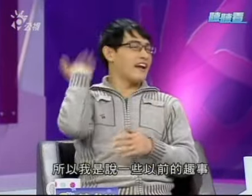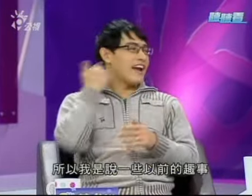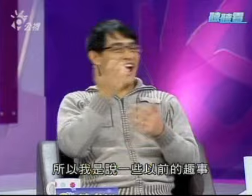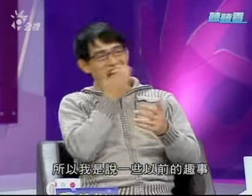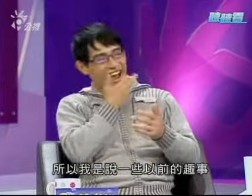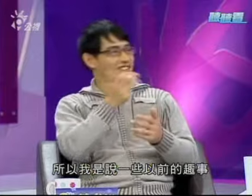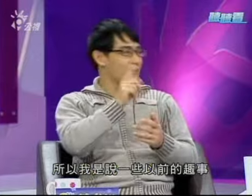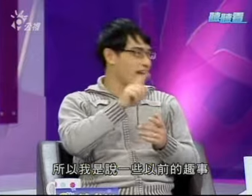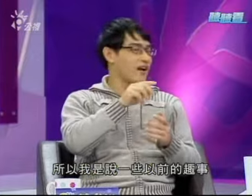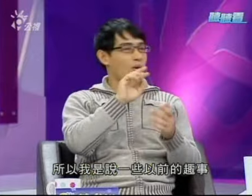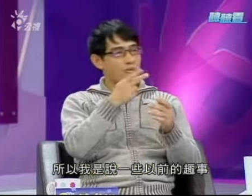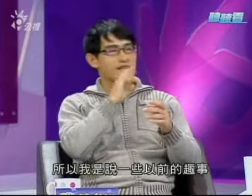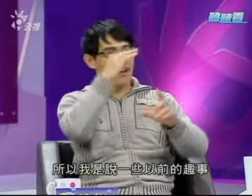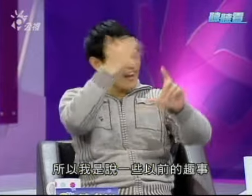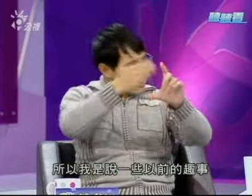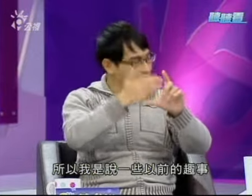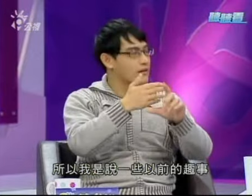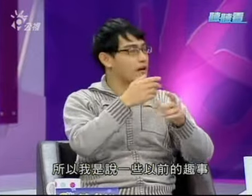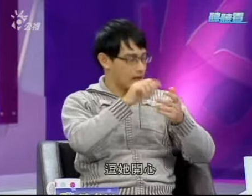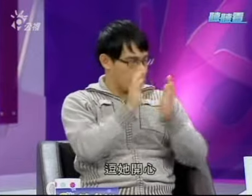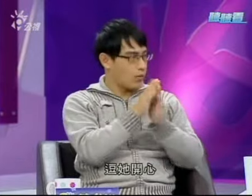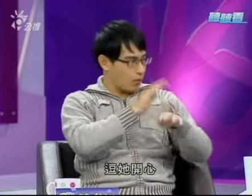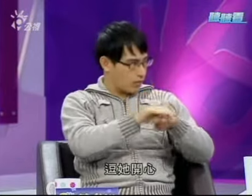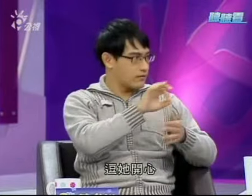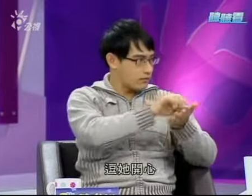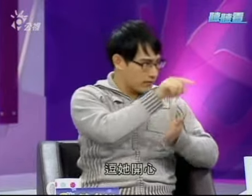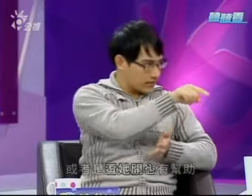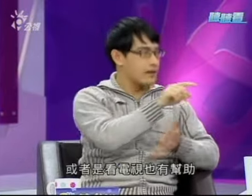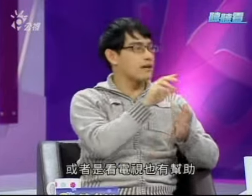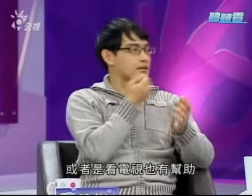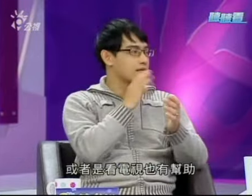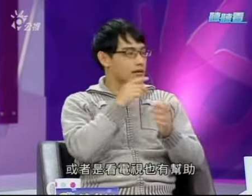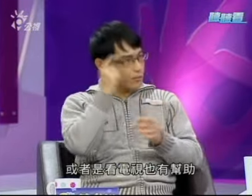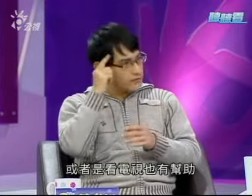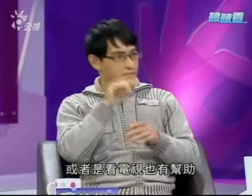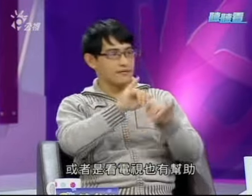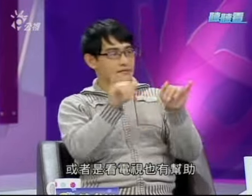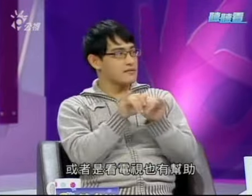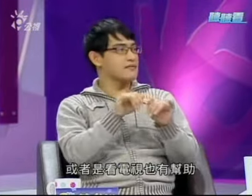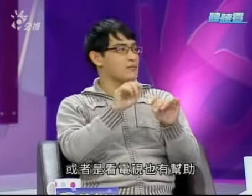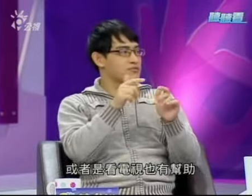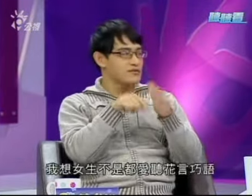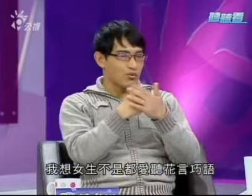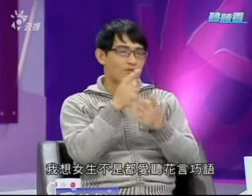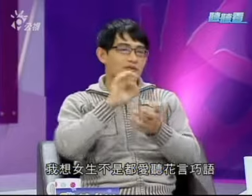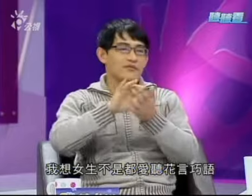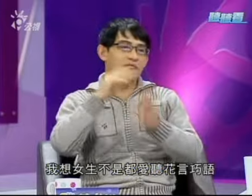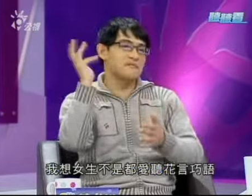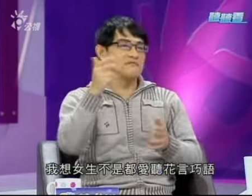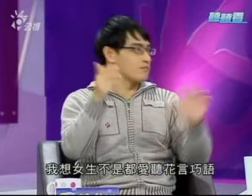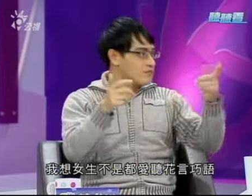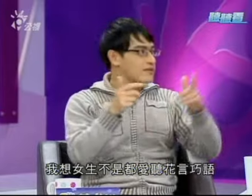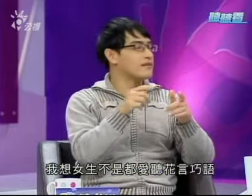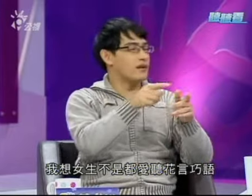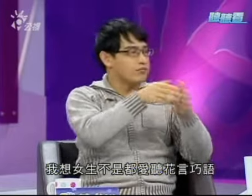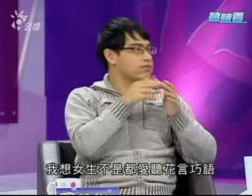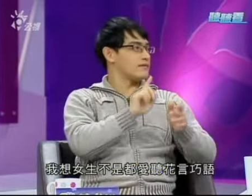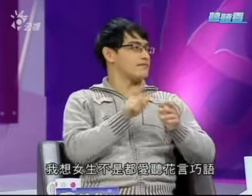我是说一些以前的趣事逗他开心或者是看电视也有帮助我想女生不是都爱听花言巧